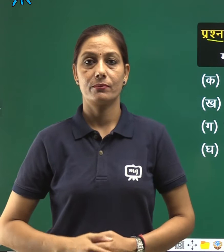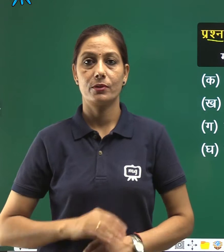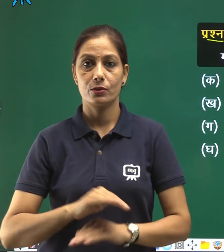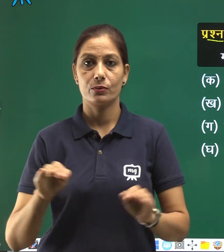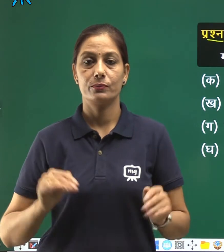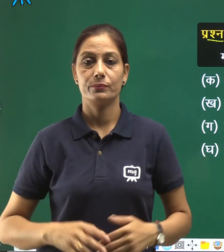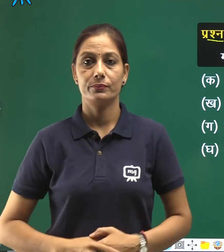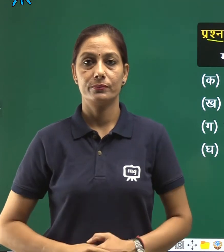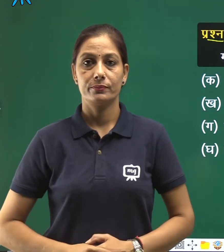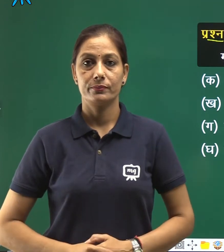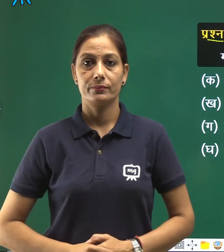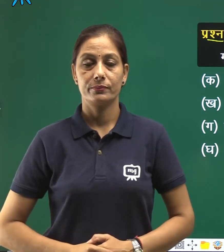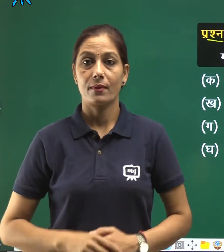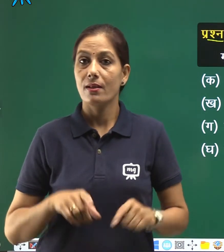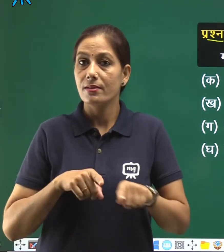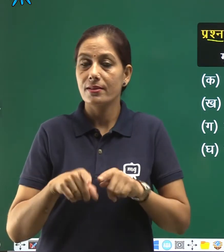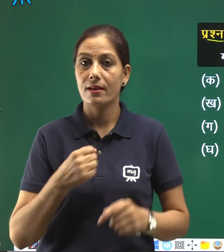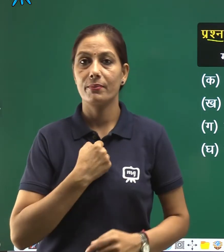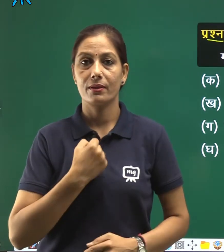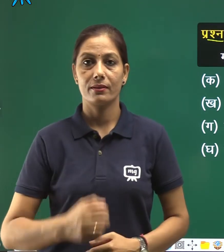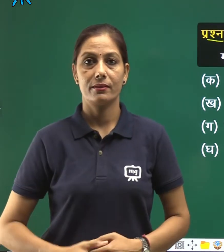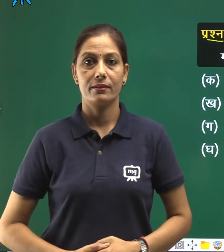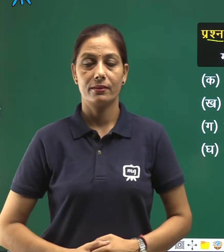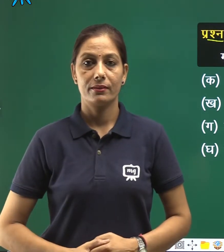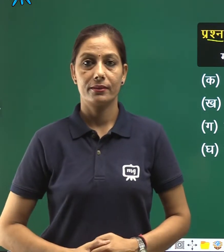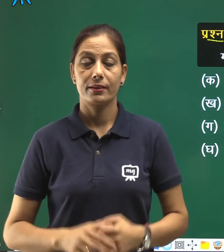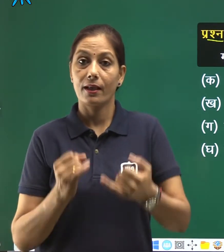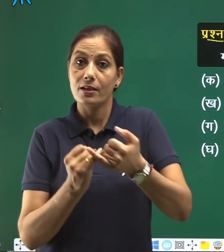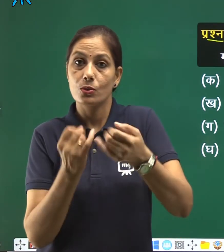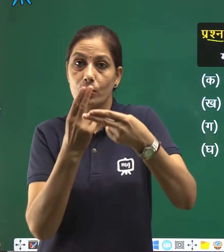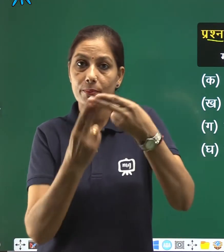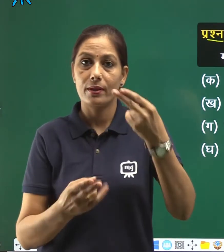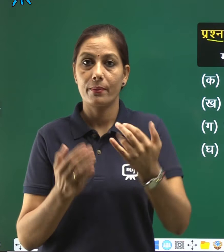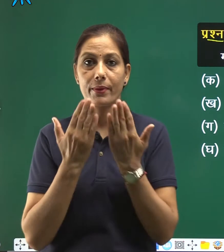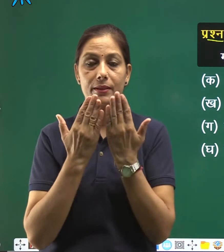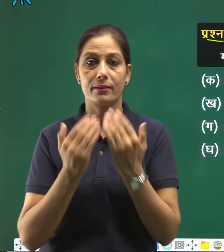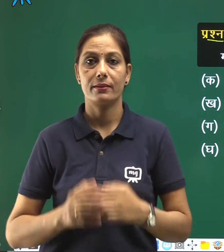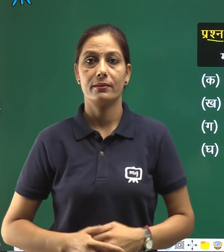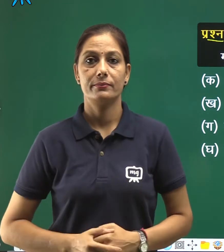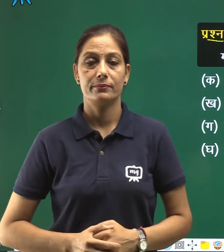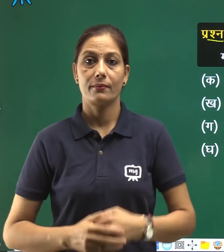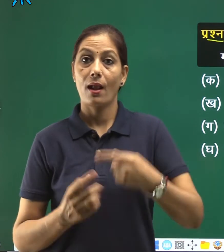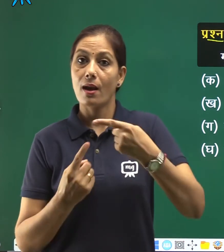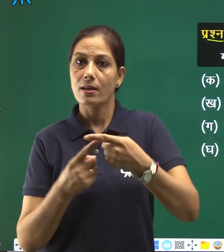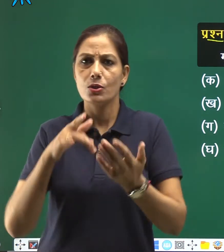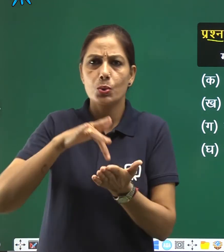बच्चों, जैसा हमने कहानी में पढ़ा था, कस्बे